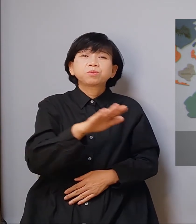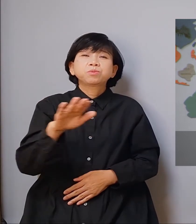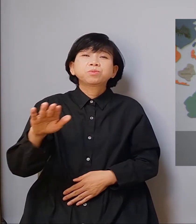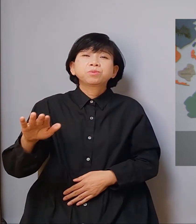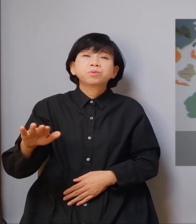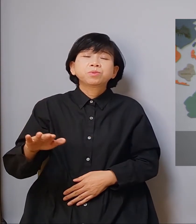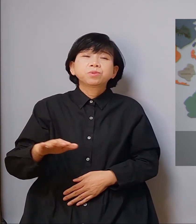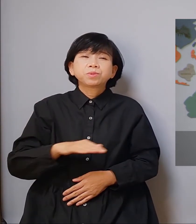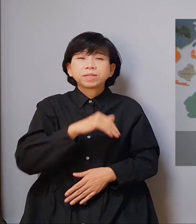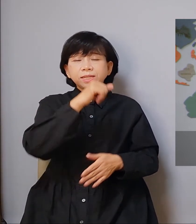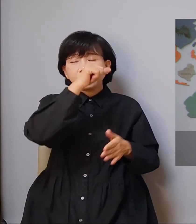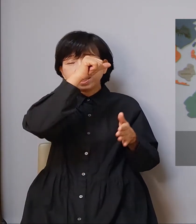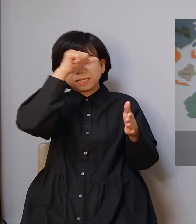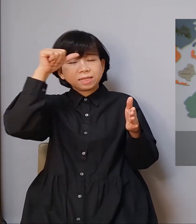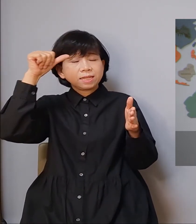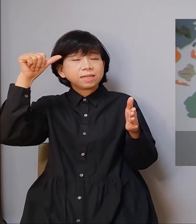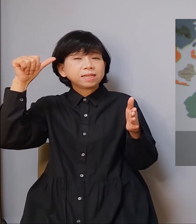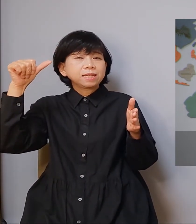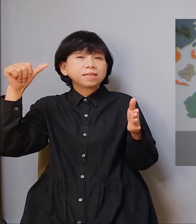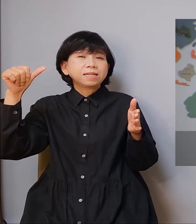미련한 우리